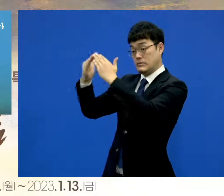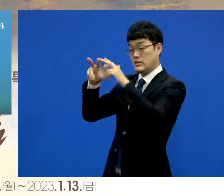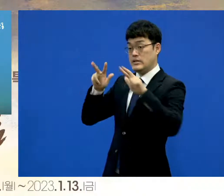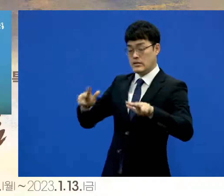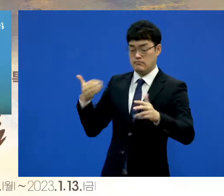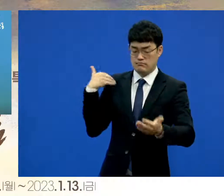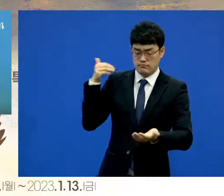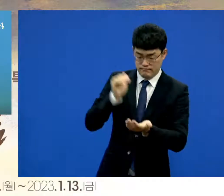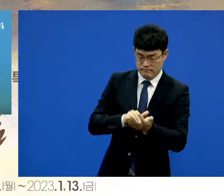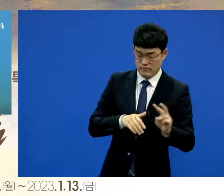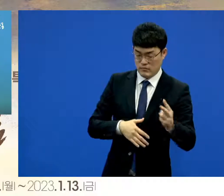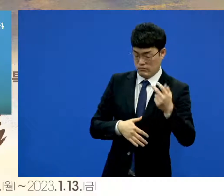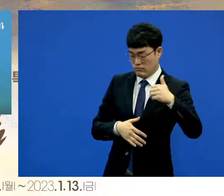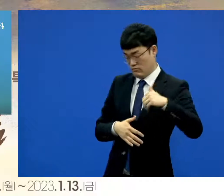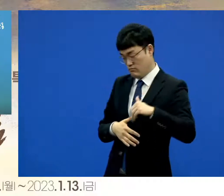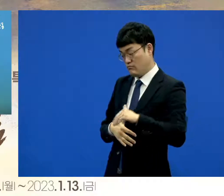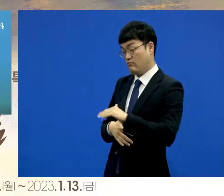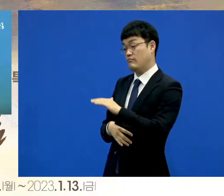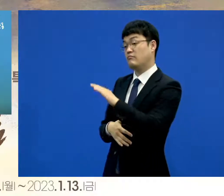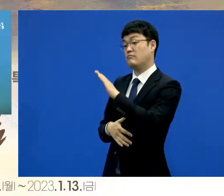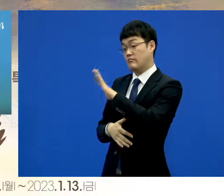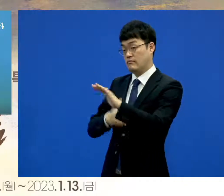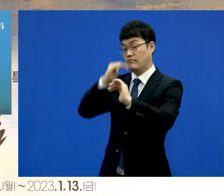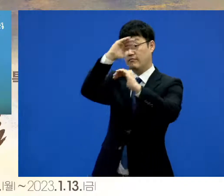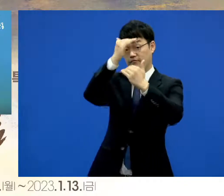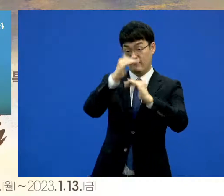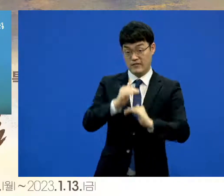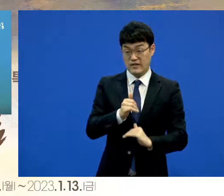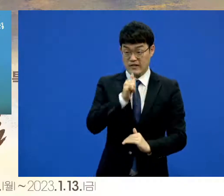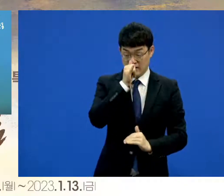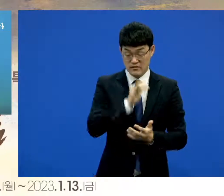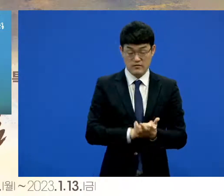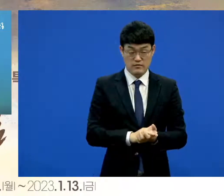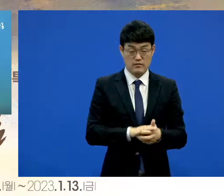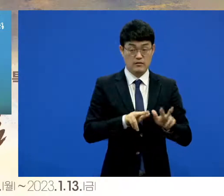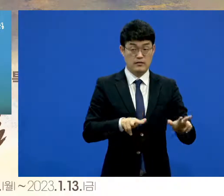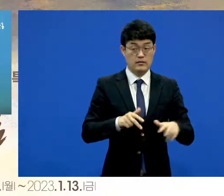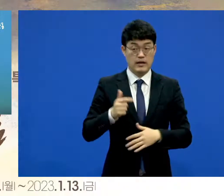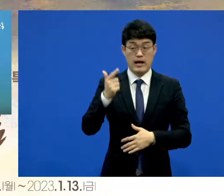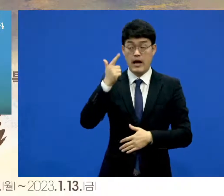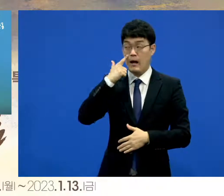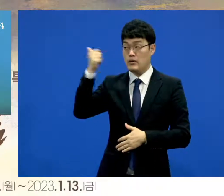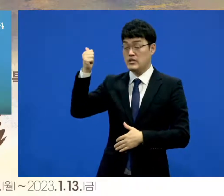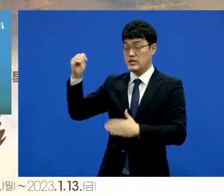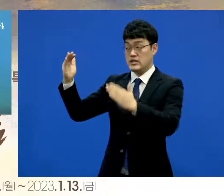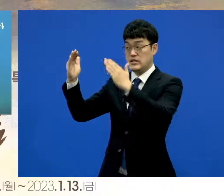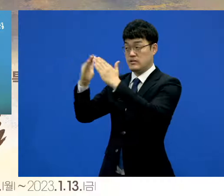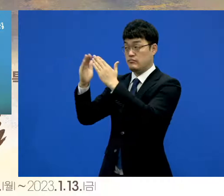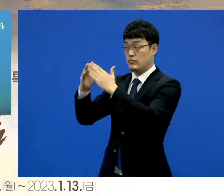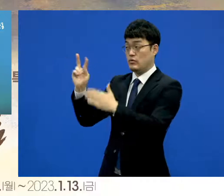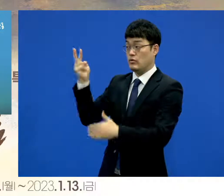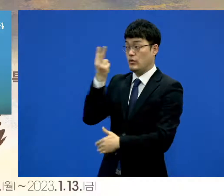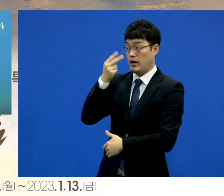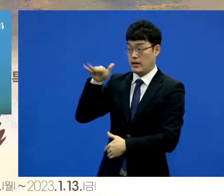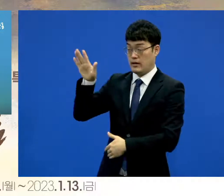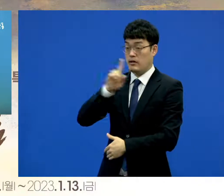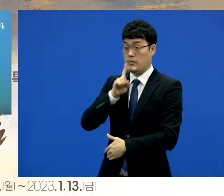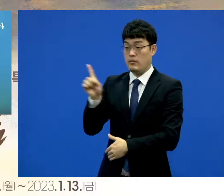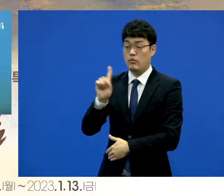것입니다. 이 아버지에게로 돌아가니라, 이 돌아갔다는 표현은 뭘까요? 본래 자리로 갑니다.